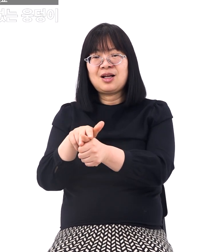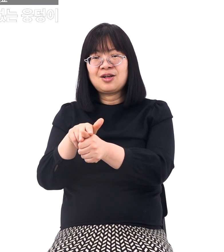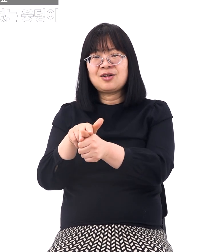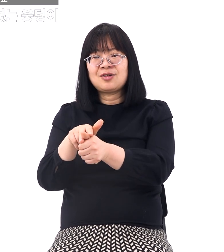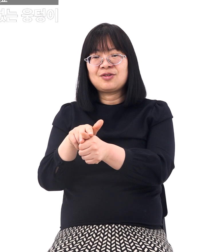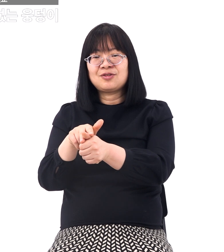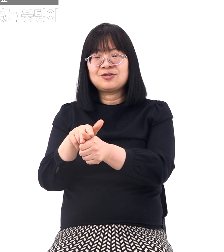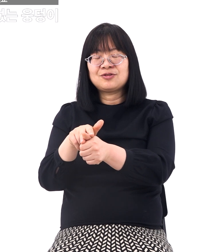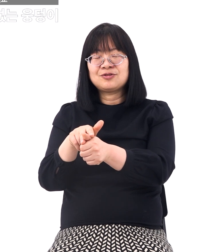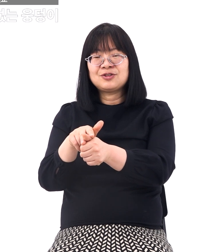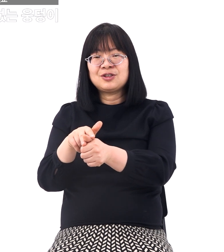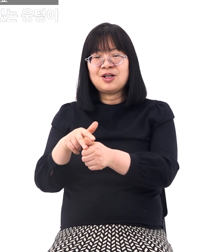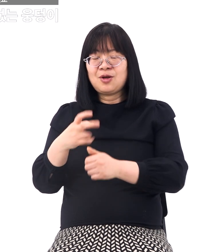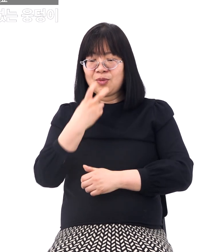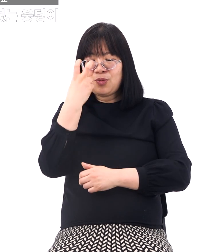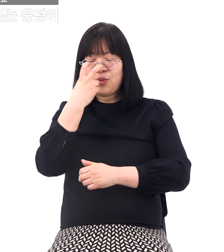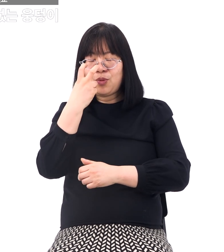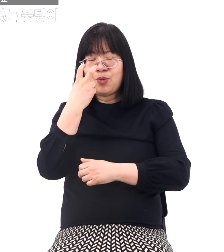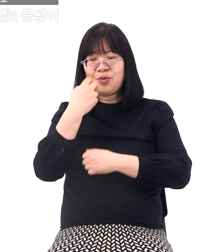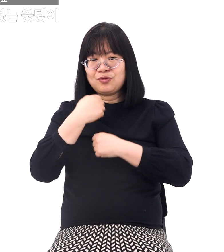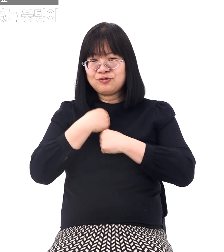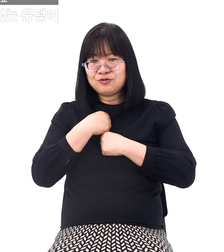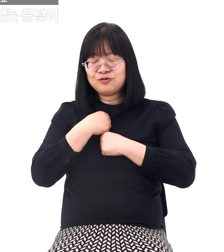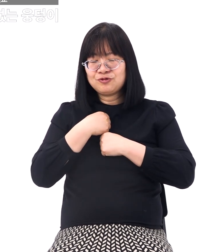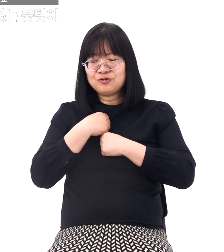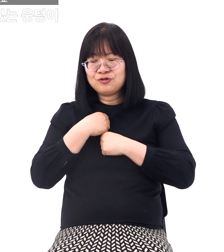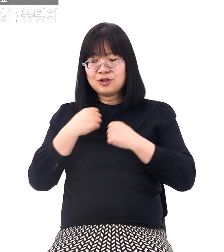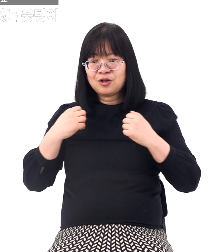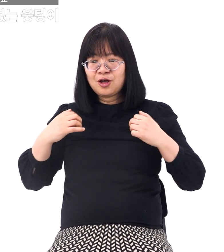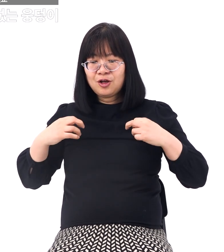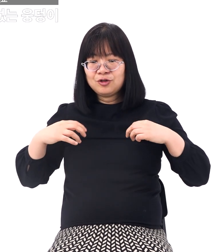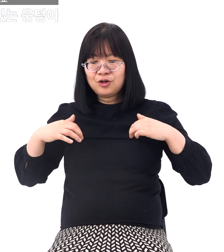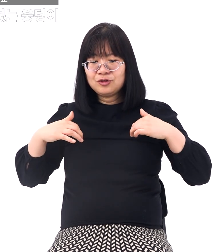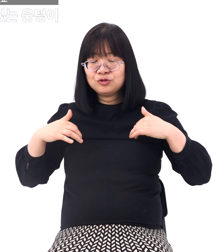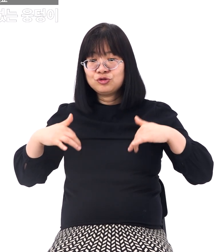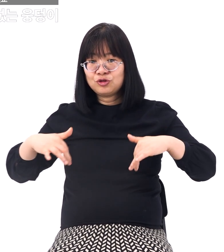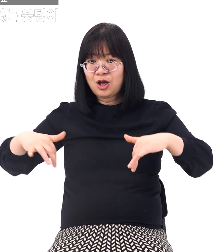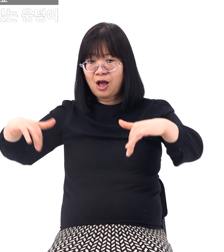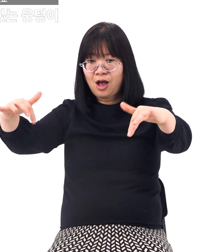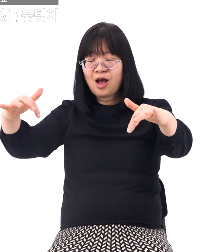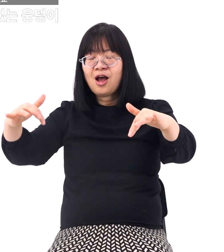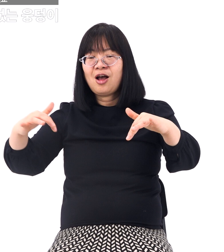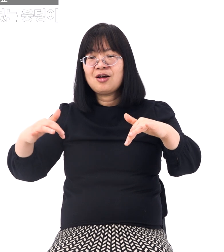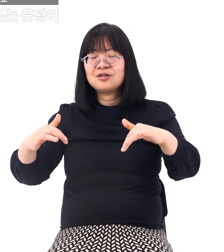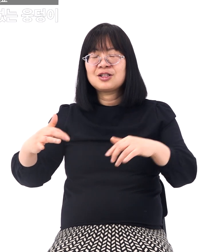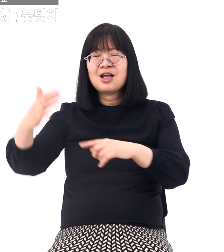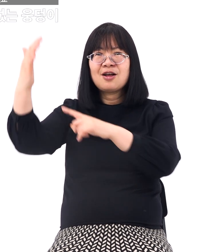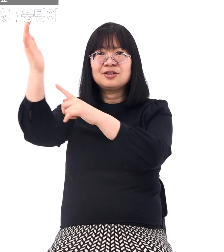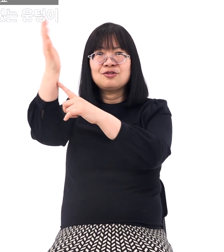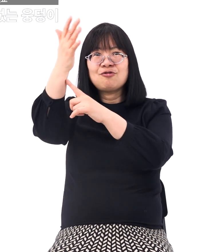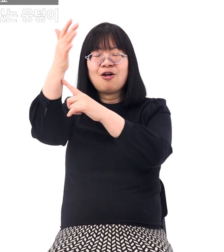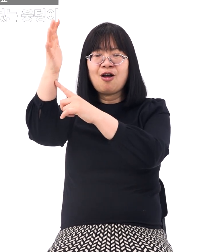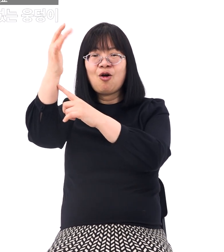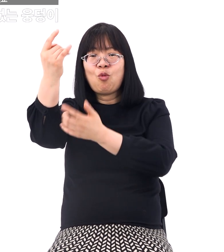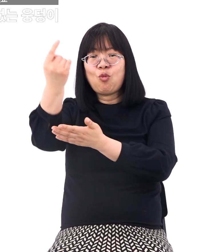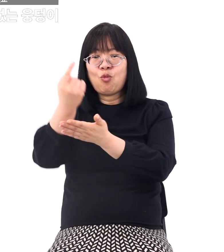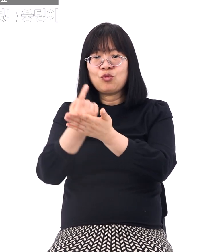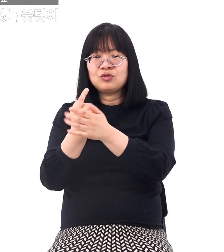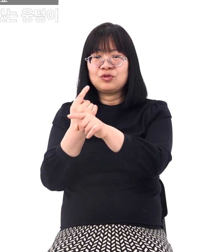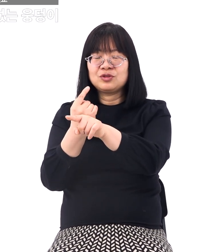깃발을 펄럭이면서 이런 모습으로 오시는 것이 유대인들이 기다리던 왕의 모습이에요.